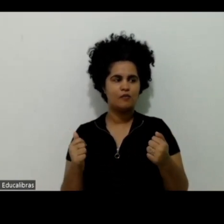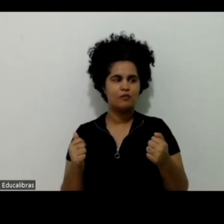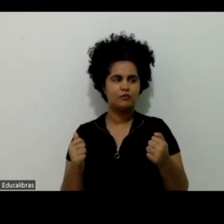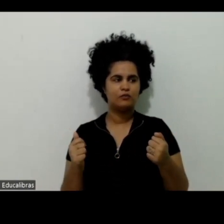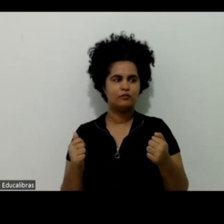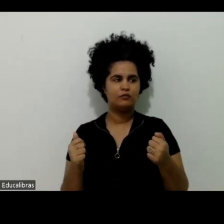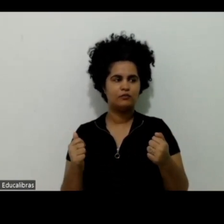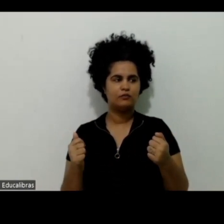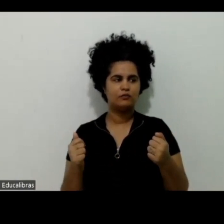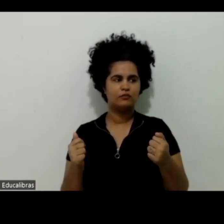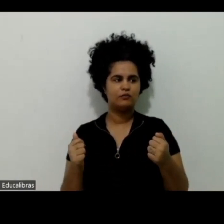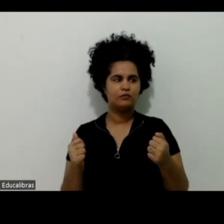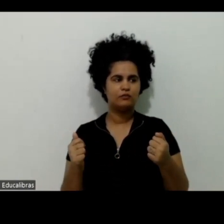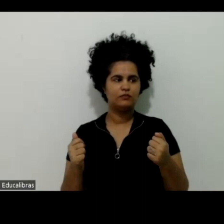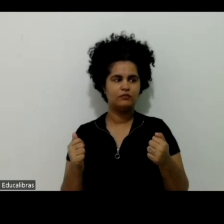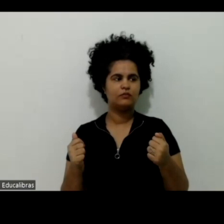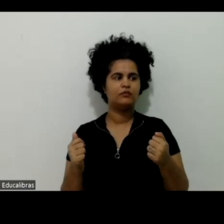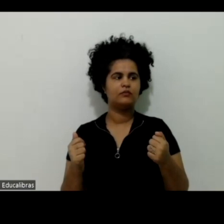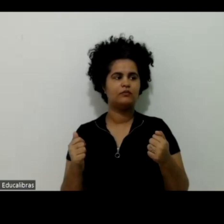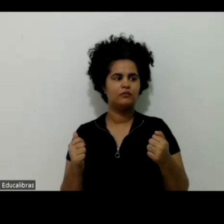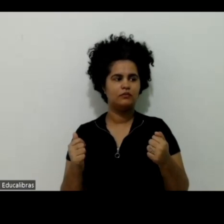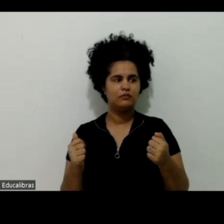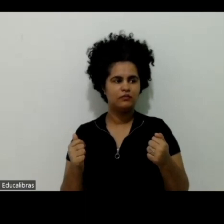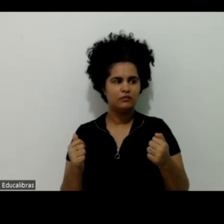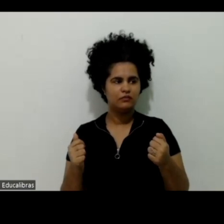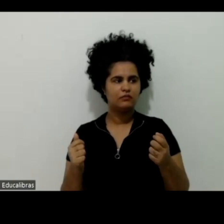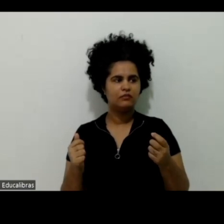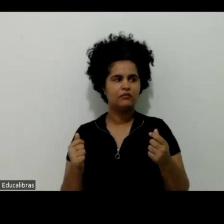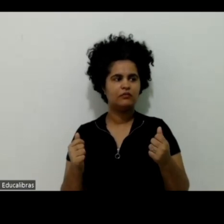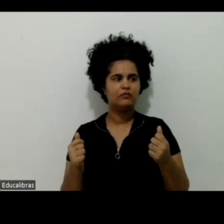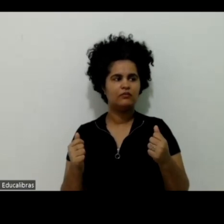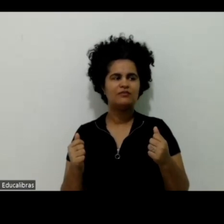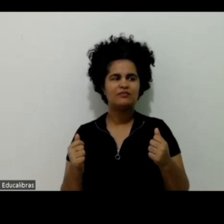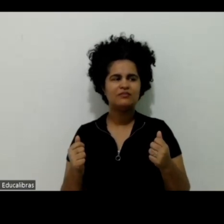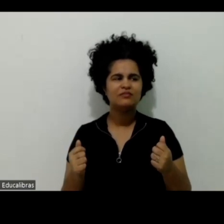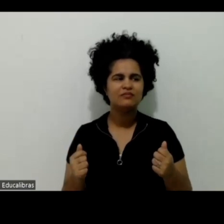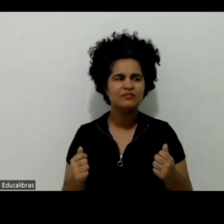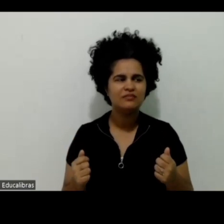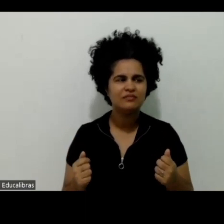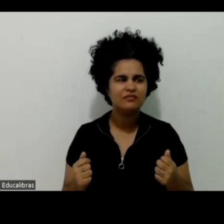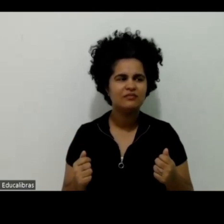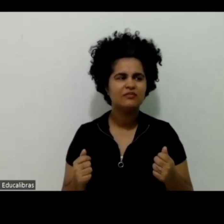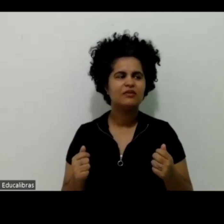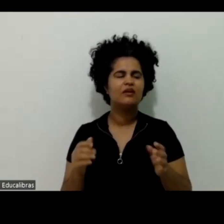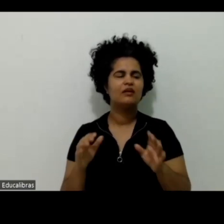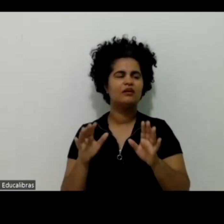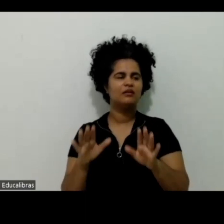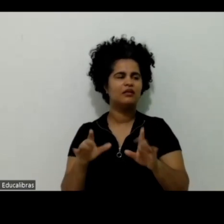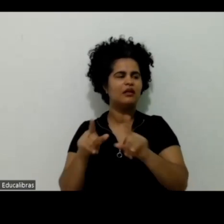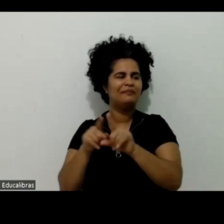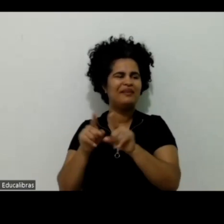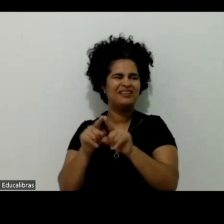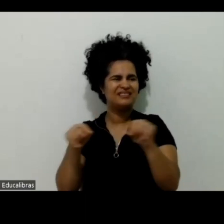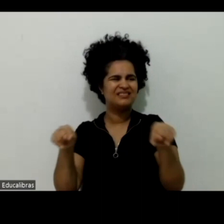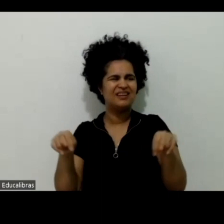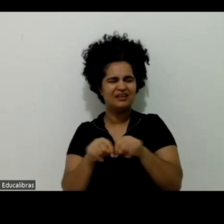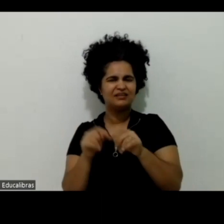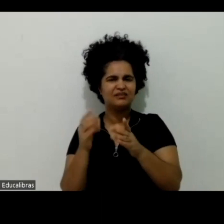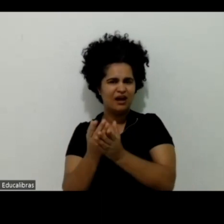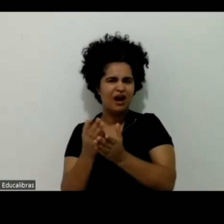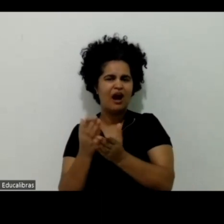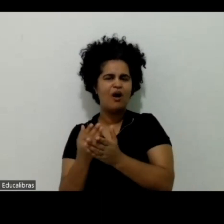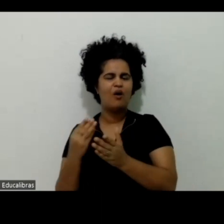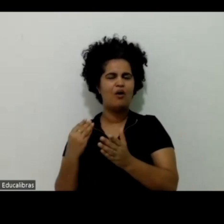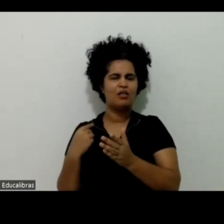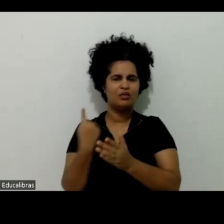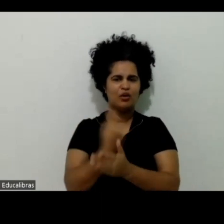brasileiro, mais que nunca, a expressão desse conservadorismo reacionário também em salas de aula, e elas vão dizer no texto, né, inclusive estudantes de